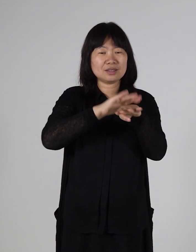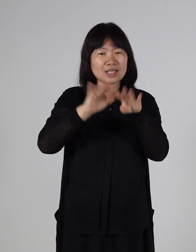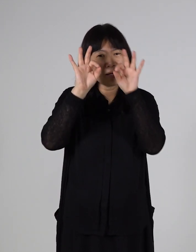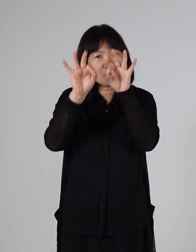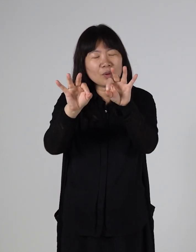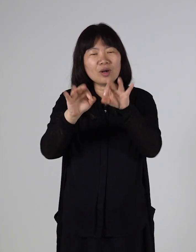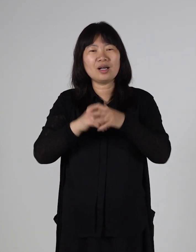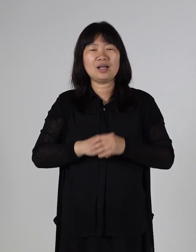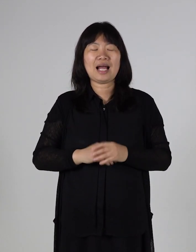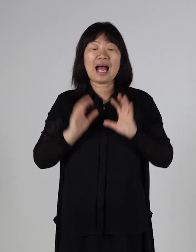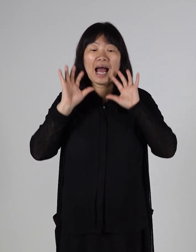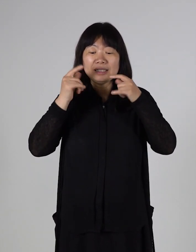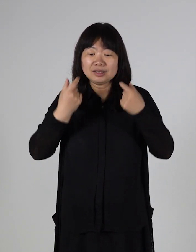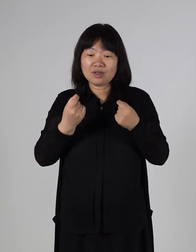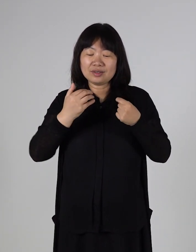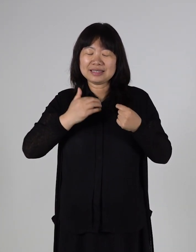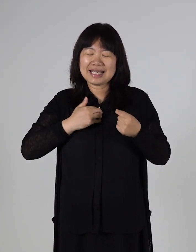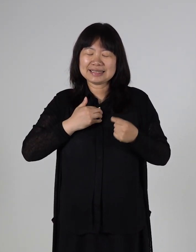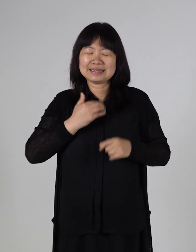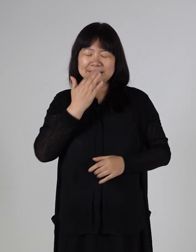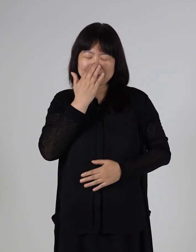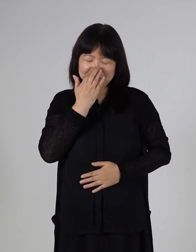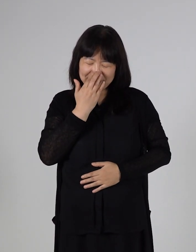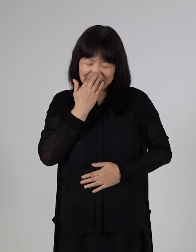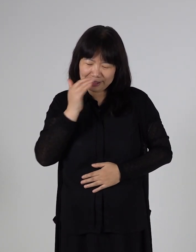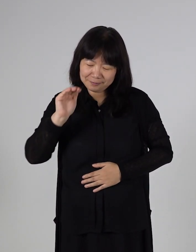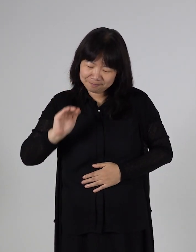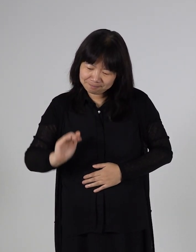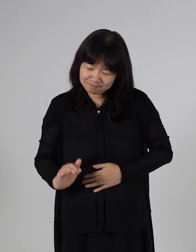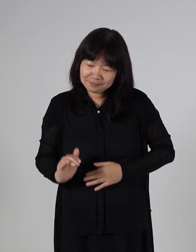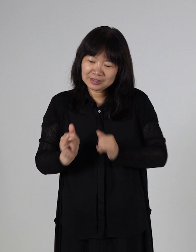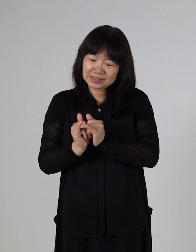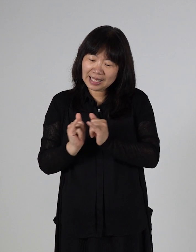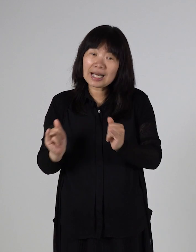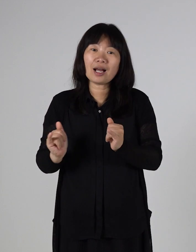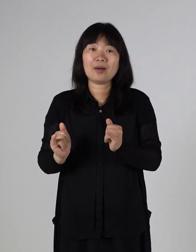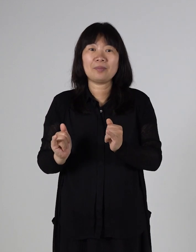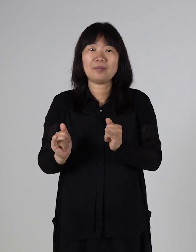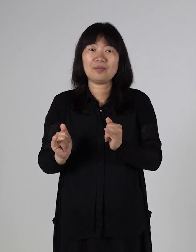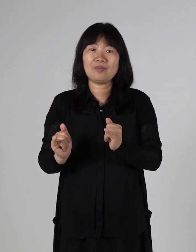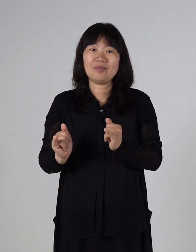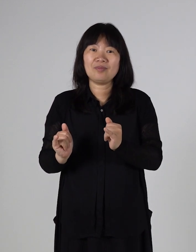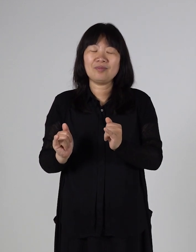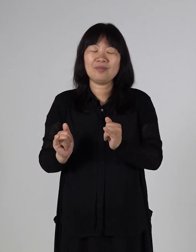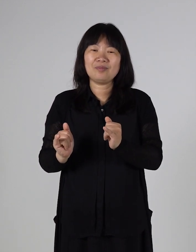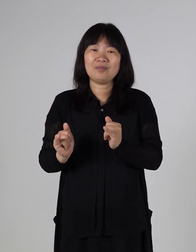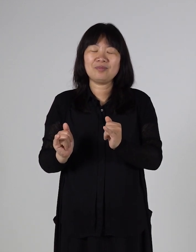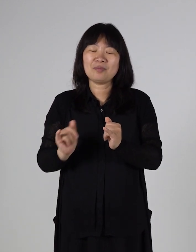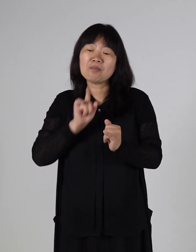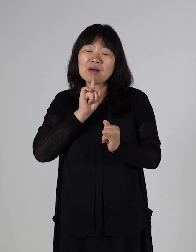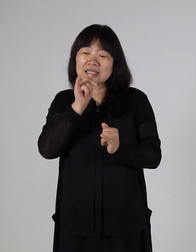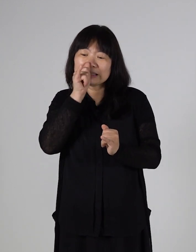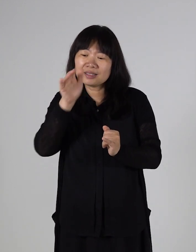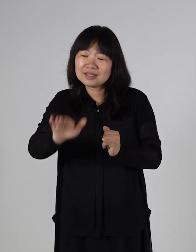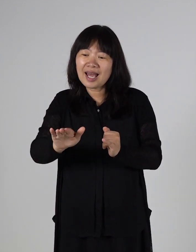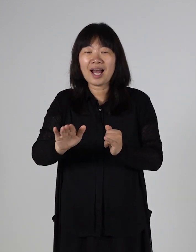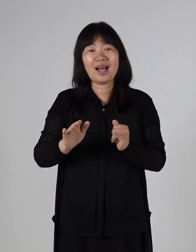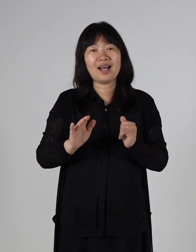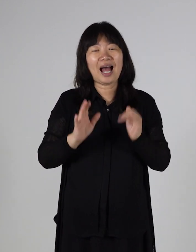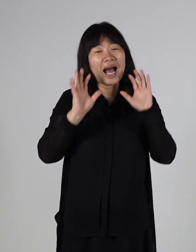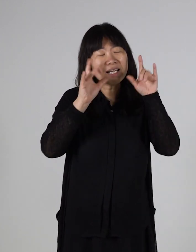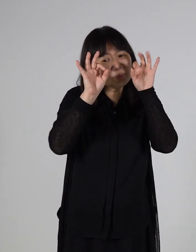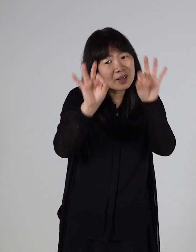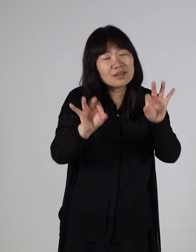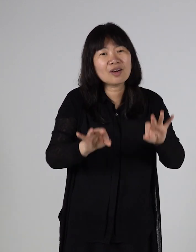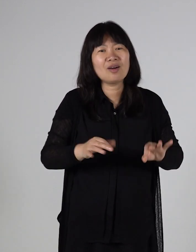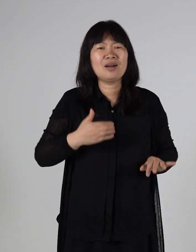자기를 낮추는 사람 그랬는데, 여러분 이런 어린애들 봤어요? 아유, 저는 부족해요.